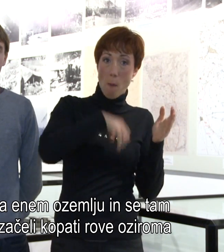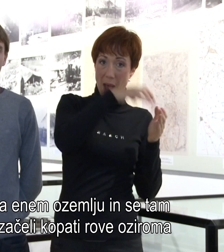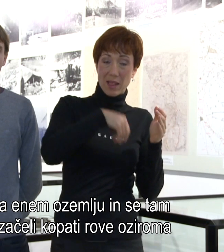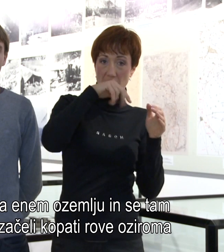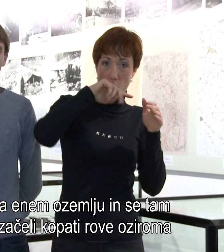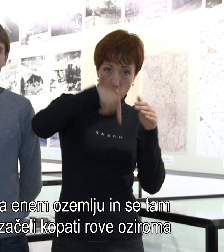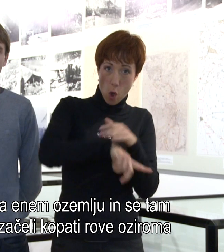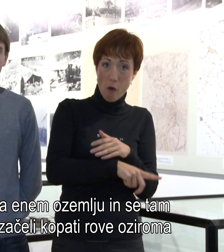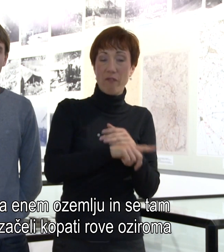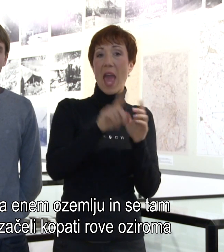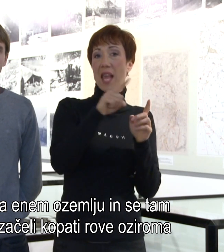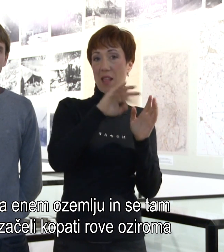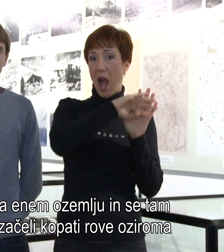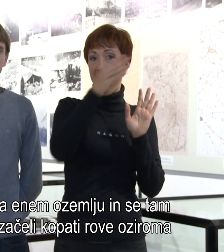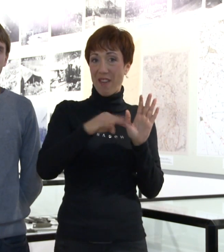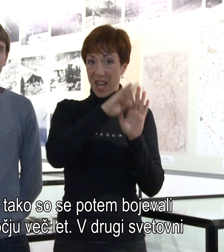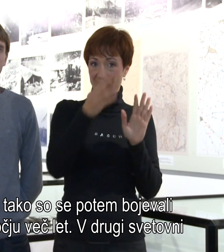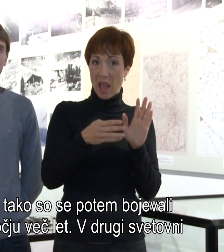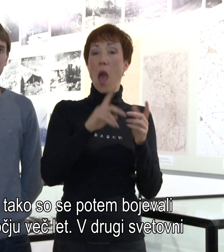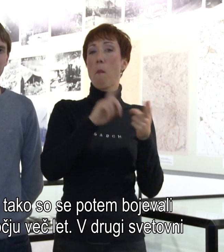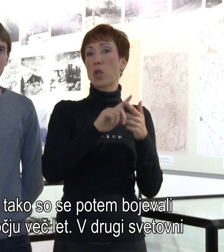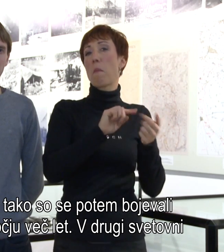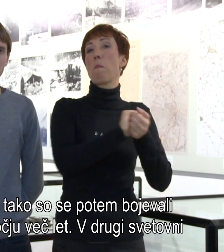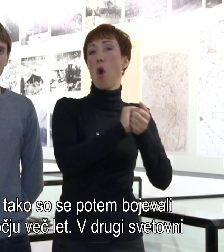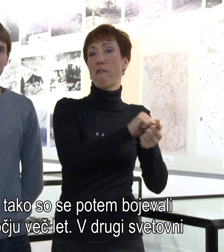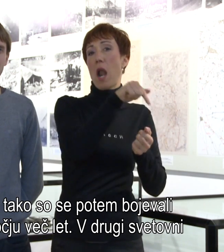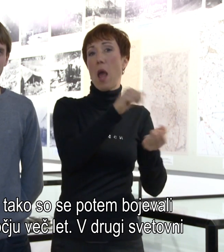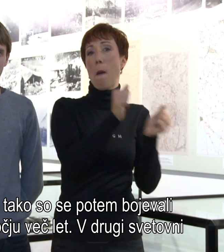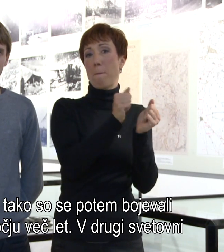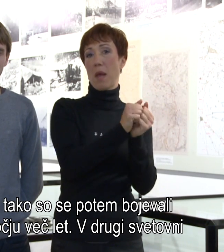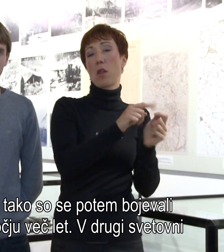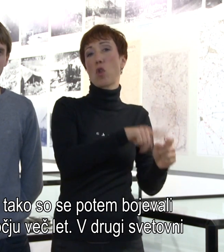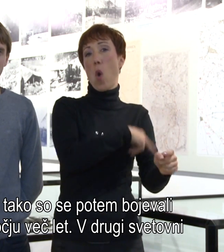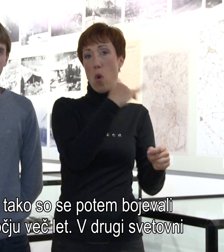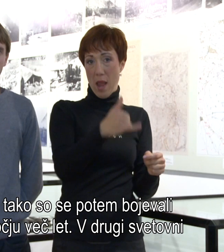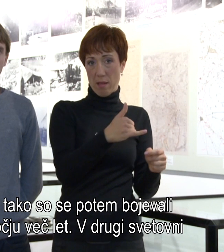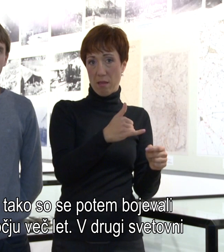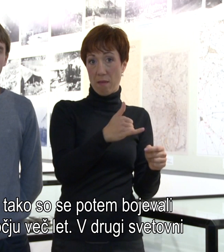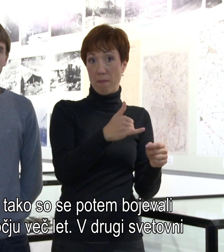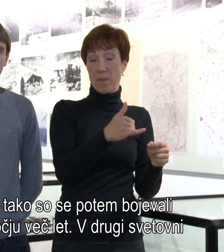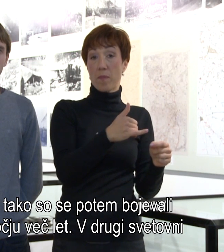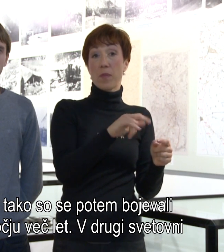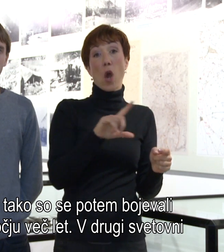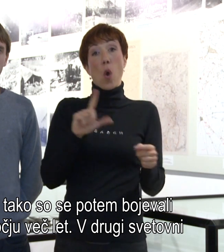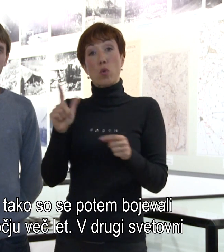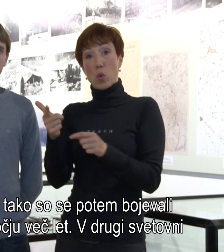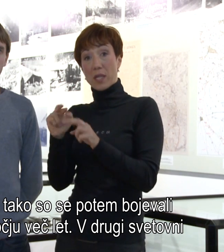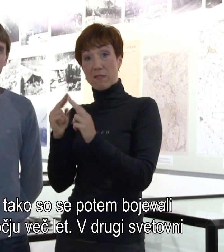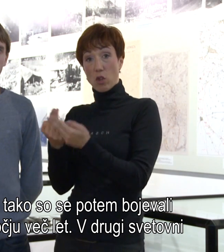rove in kaverne in se potem bojevali na tem območju več let. V drugi svetovni vojni je bilo